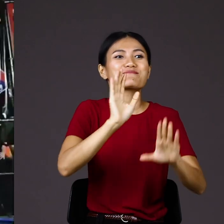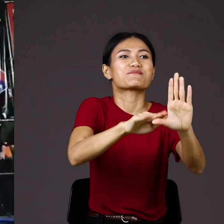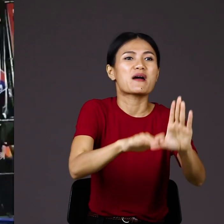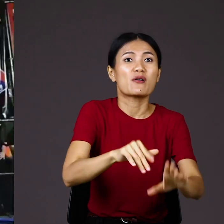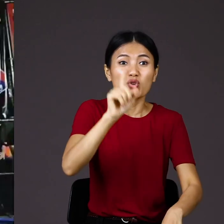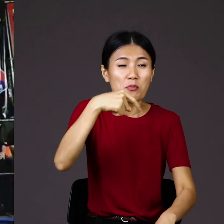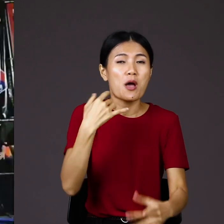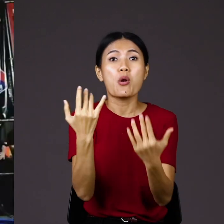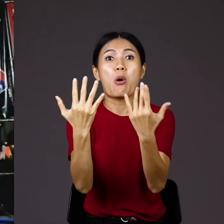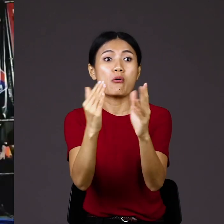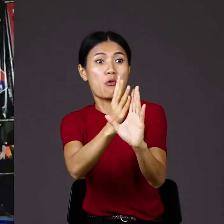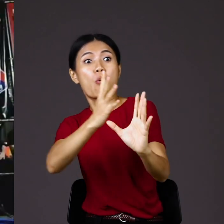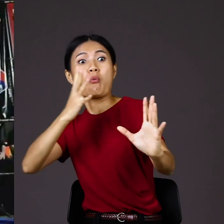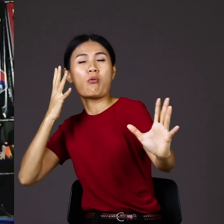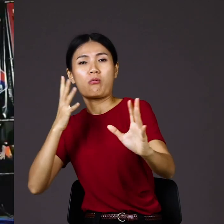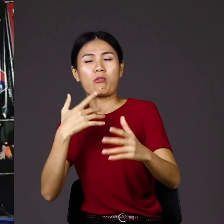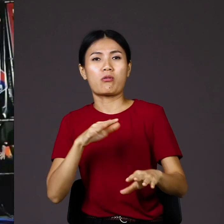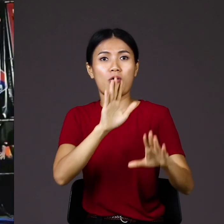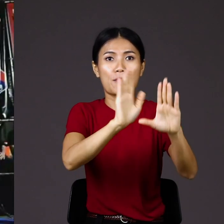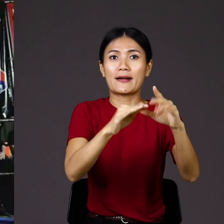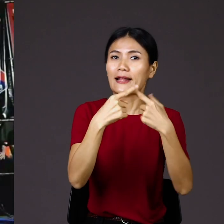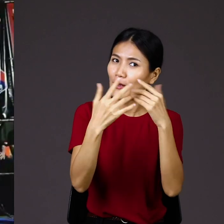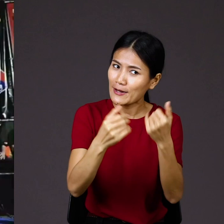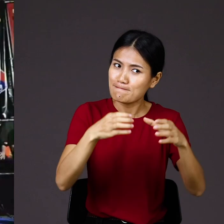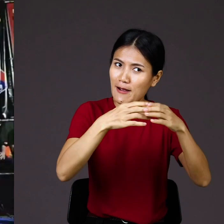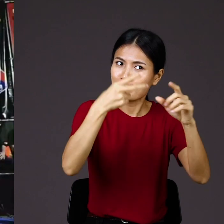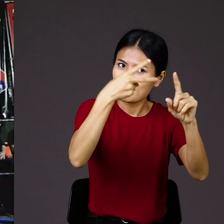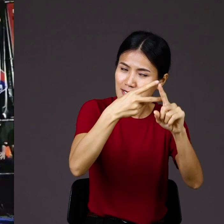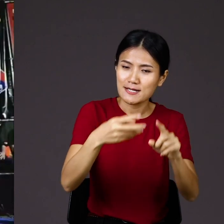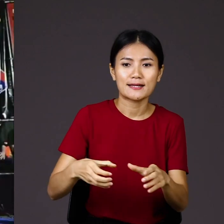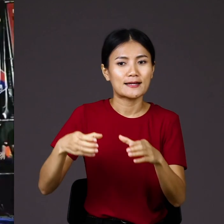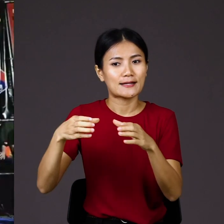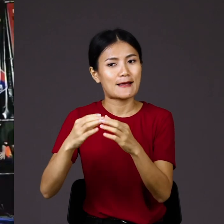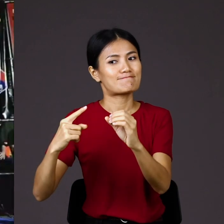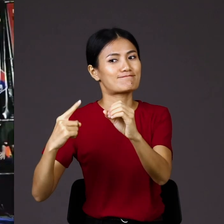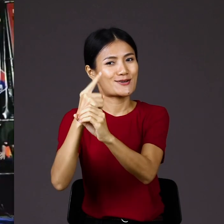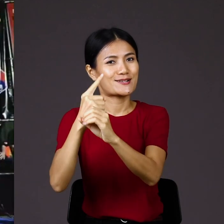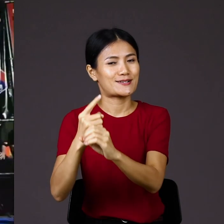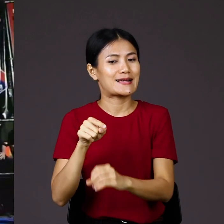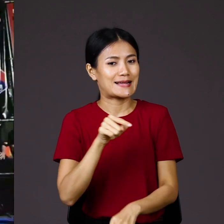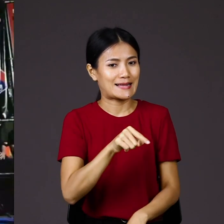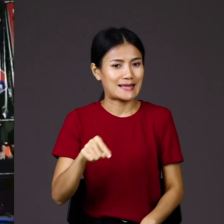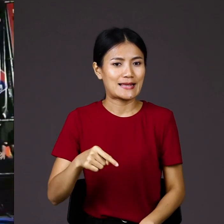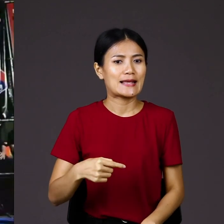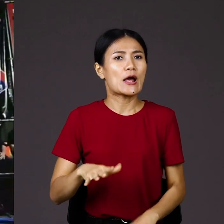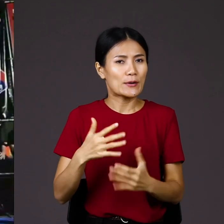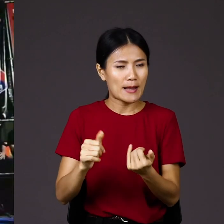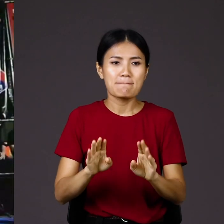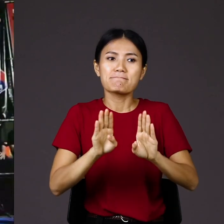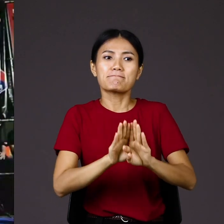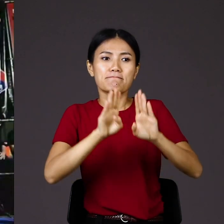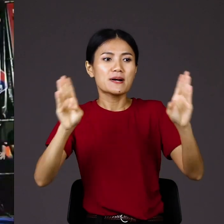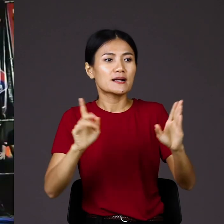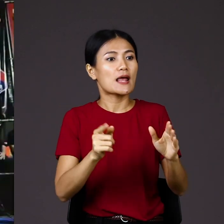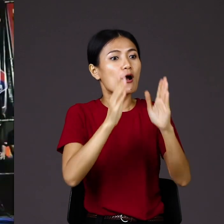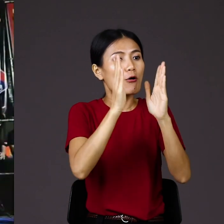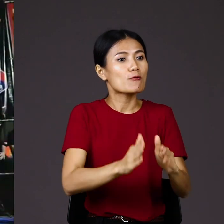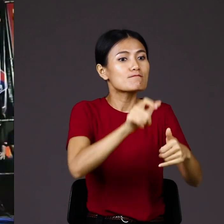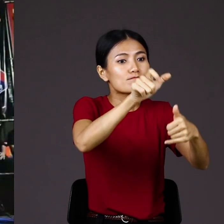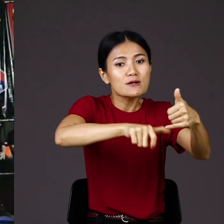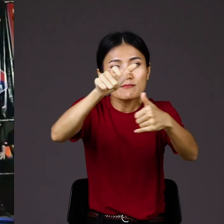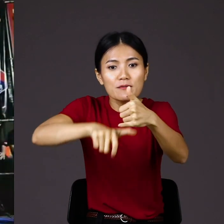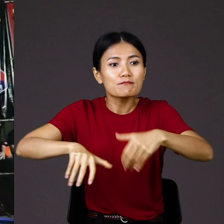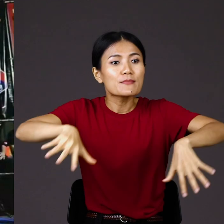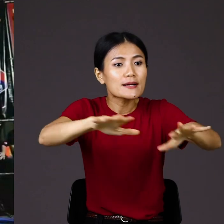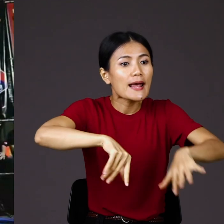งเนี่ยต้องไปต่อแถวไกลๆนู่นไปหิ้วกระเป๋านู่นแต่นี่พอเรามีอนาคตใหม่มีคณะก้าวหน้านี่จึงเป็นพื้น